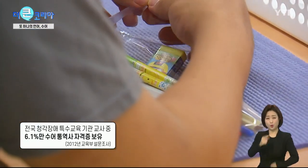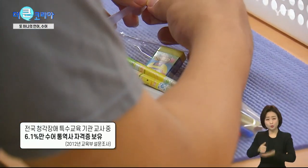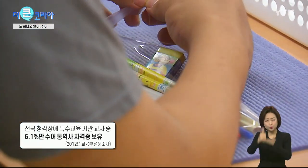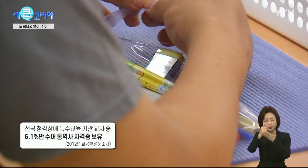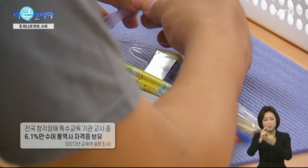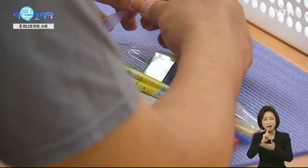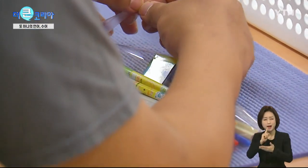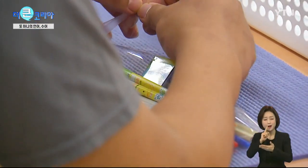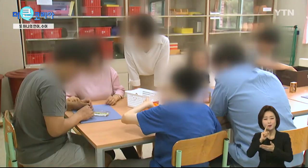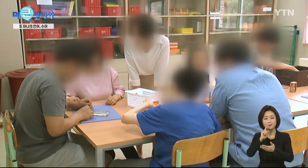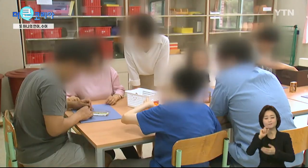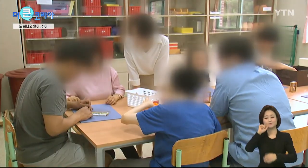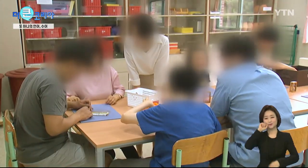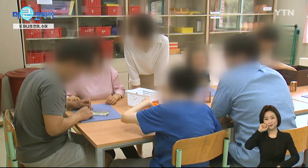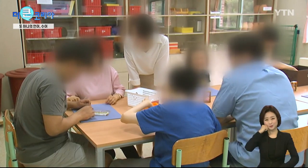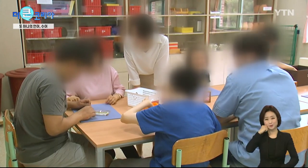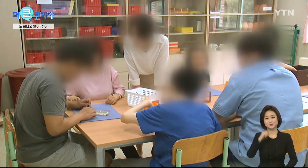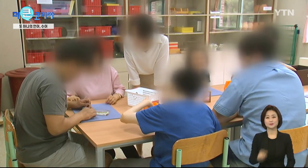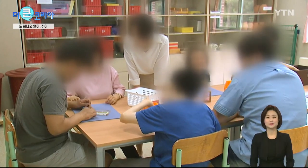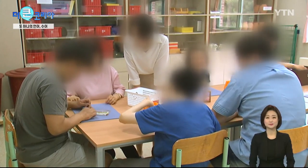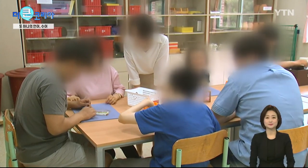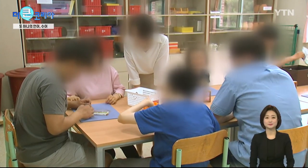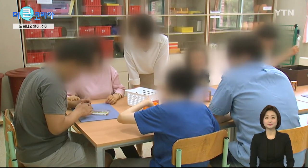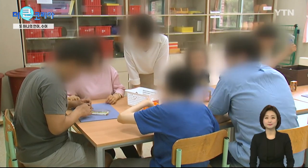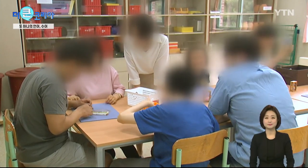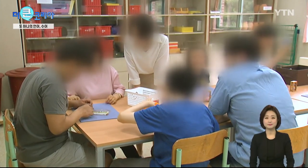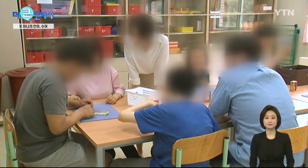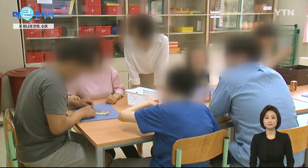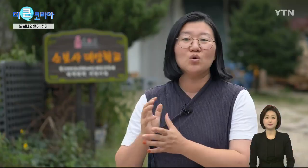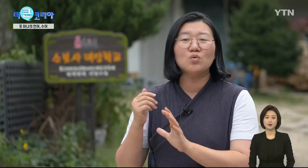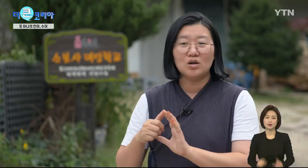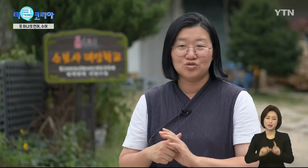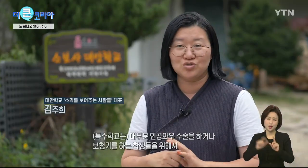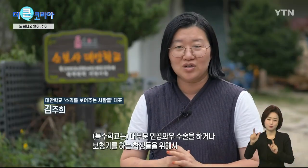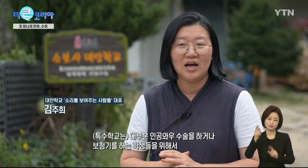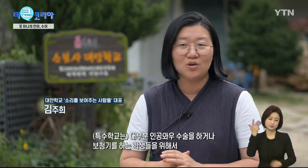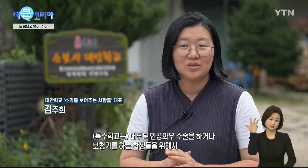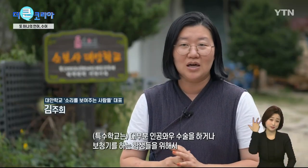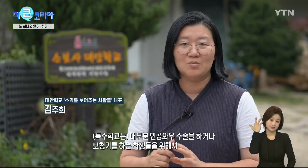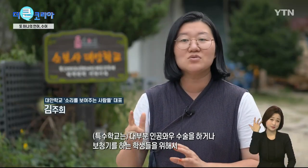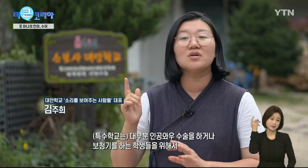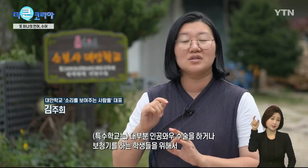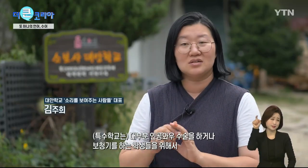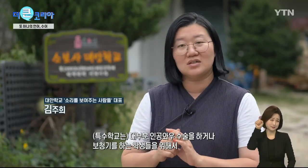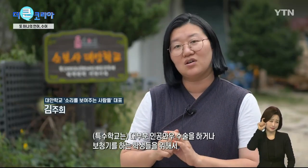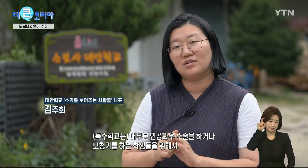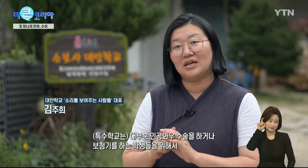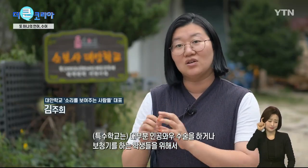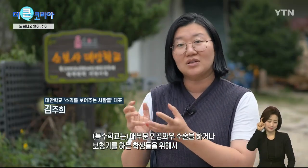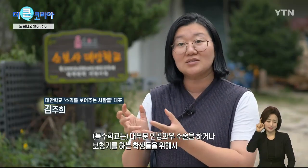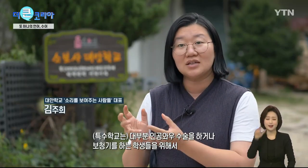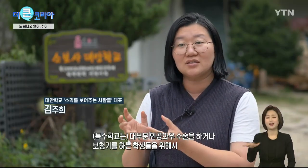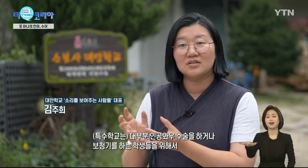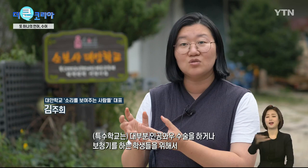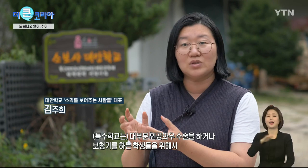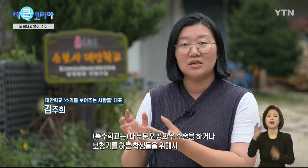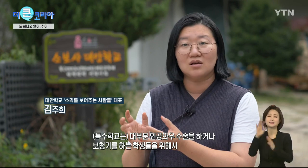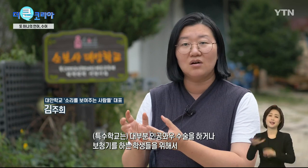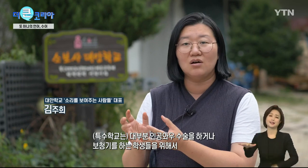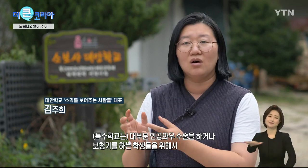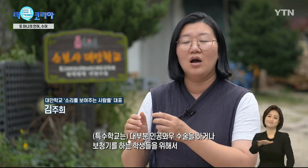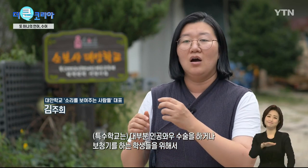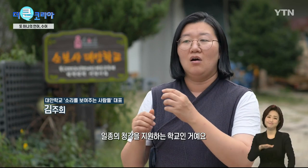언어로 존중하고 있다고 말하기도 어렵습니다. 대부분 인공화호 수술을 하거나 보청기를 끼거나 이런